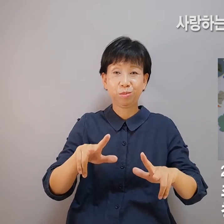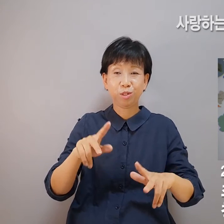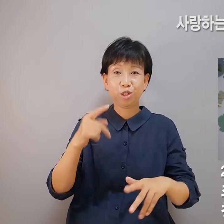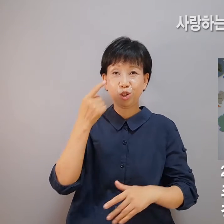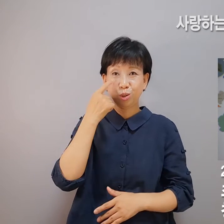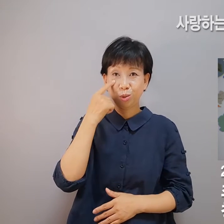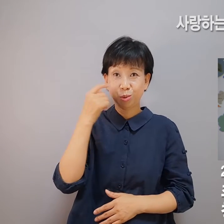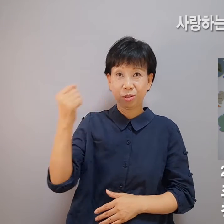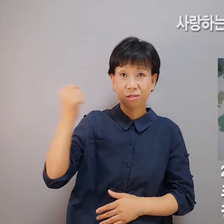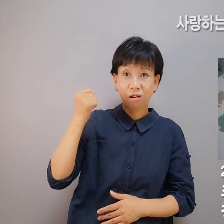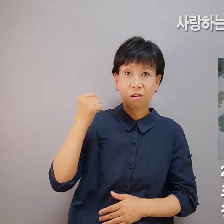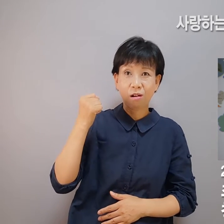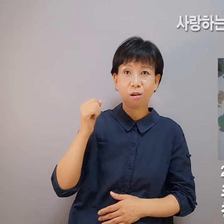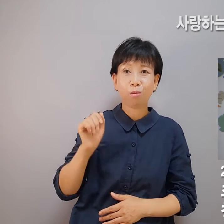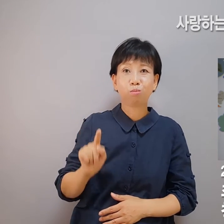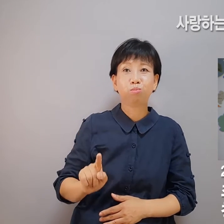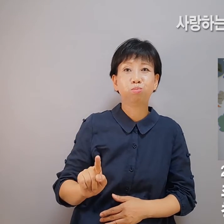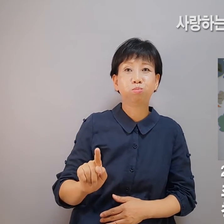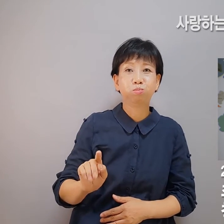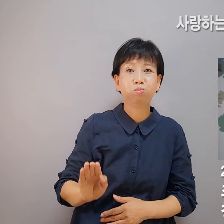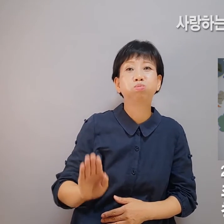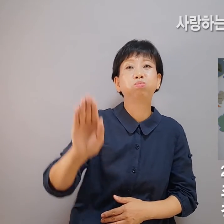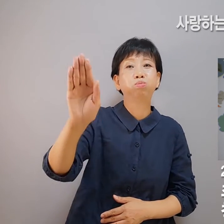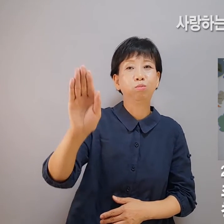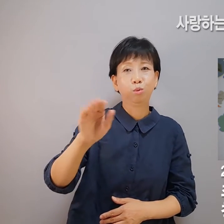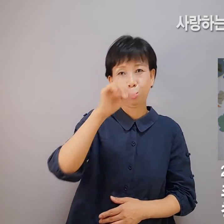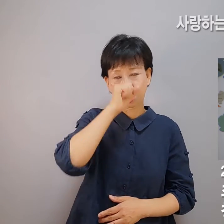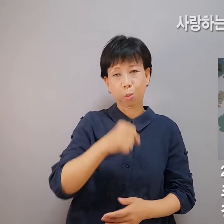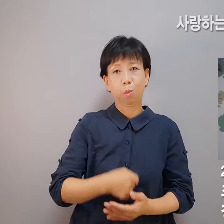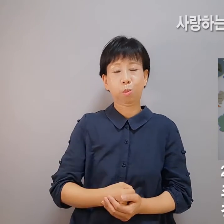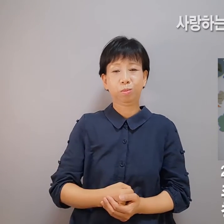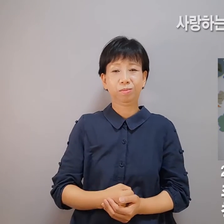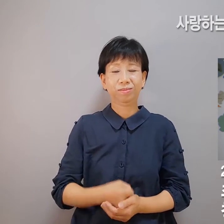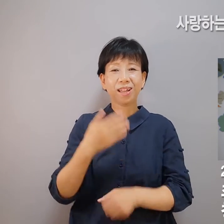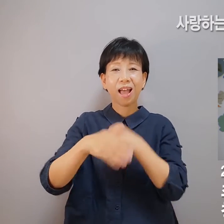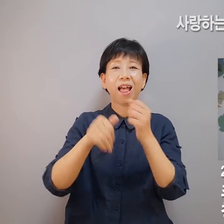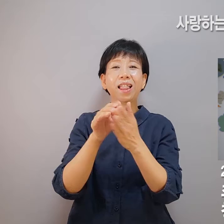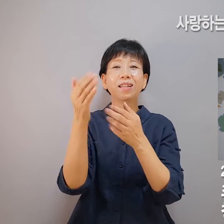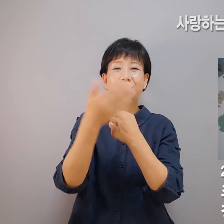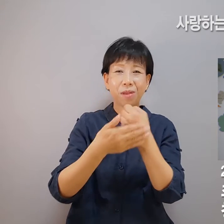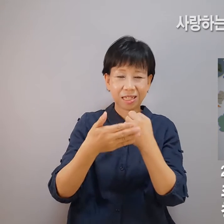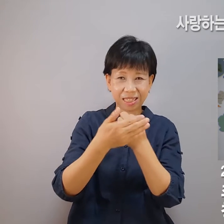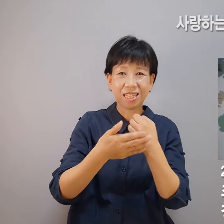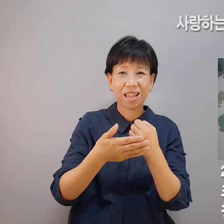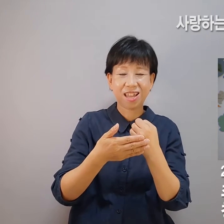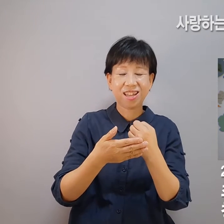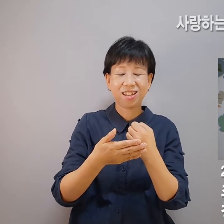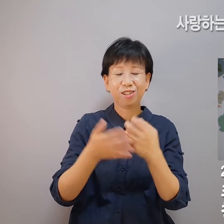하나님께만 집중할 수 있는 우리 모두가 되실 수 있기를 축원합니다.